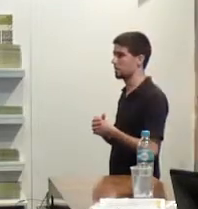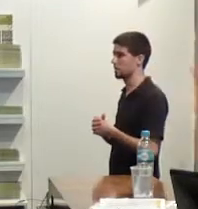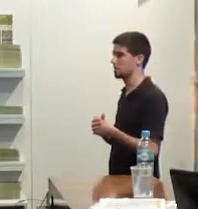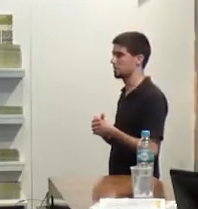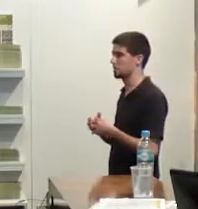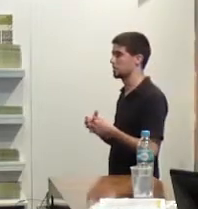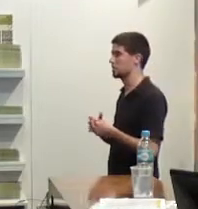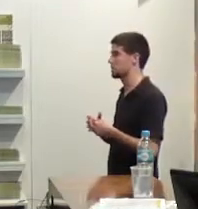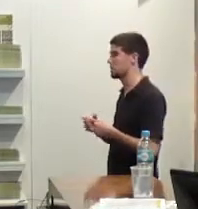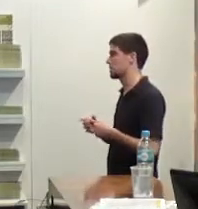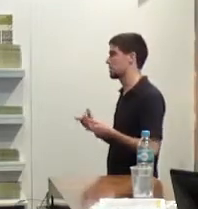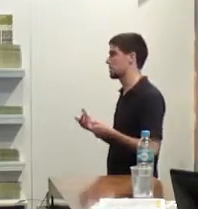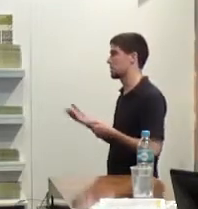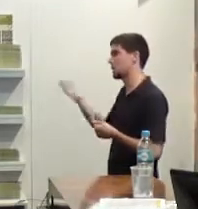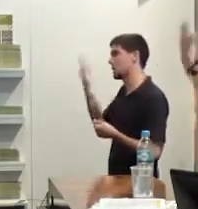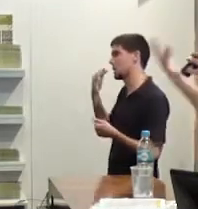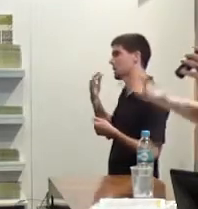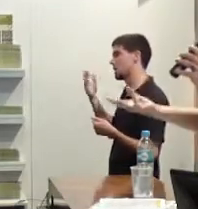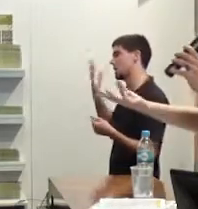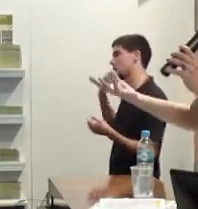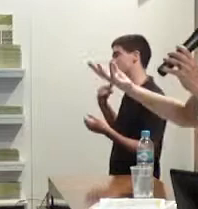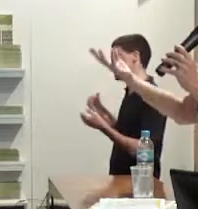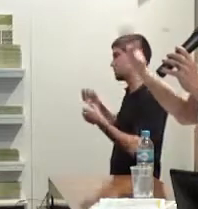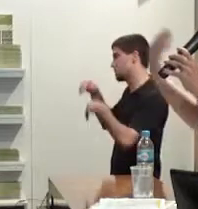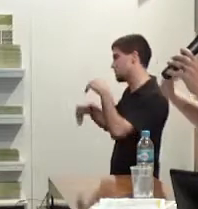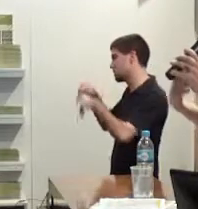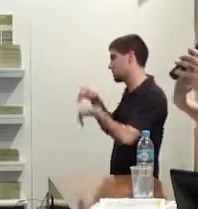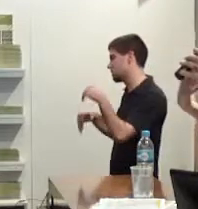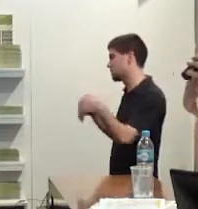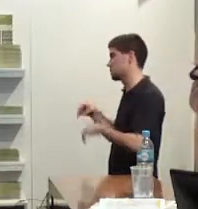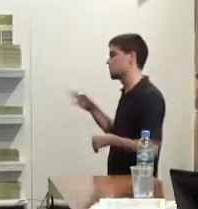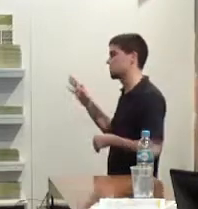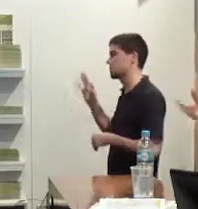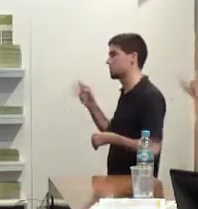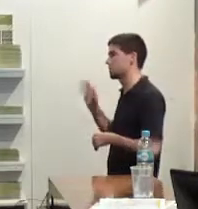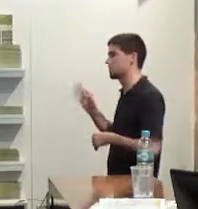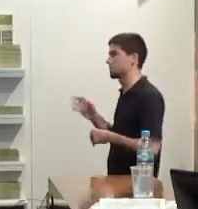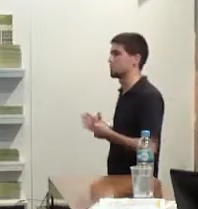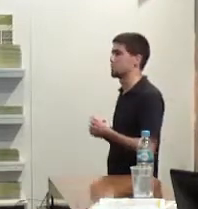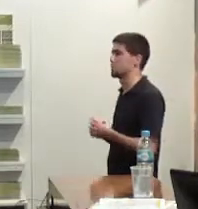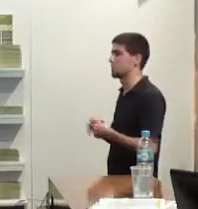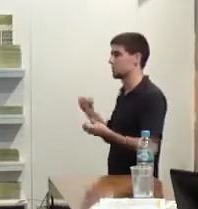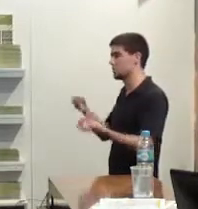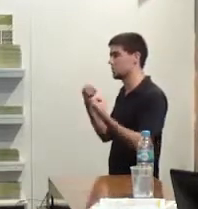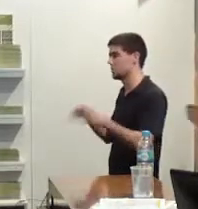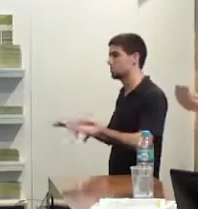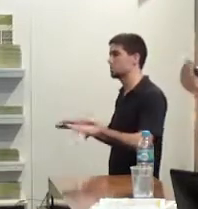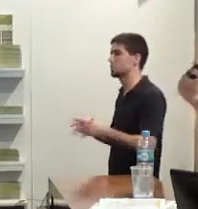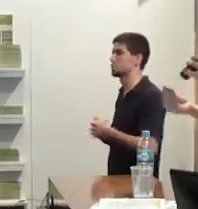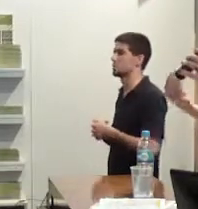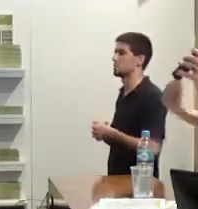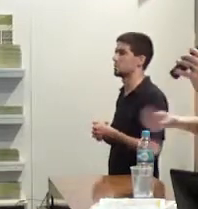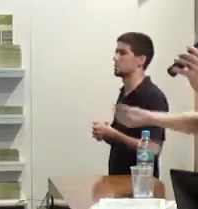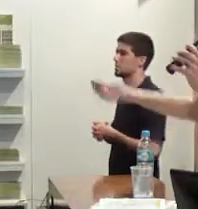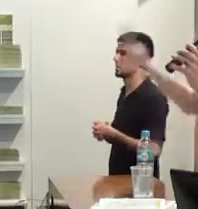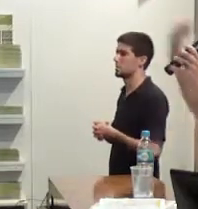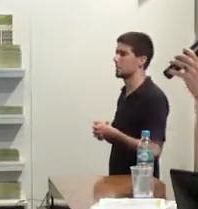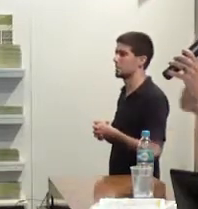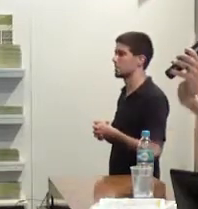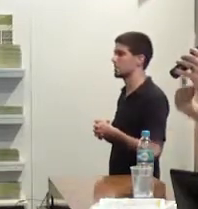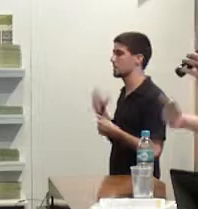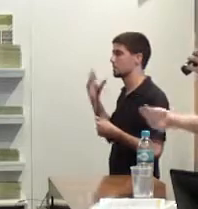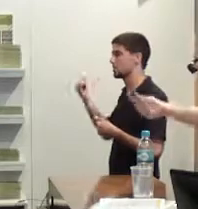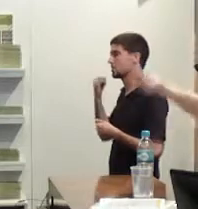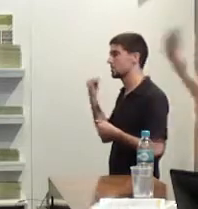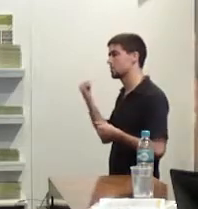octubre. Pero de hecho, para que esas estaciones de subte se puedan incorporar, es importante que